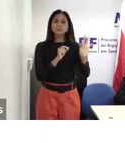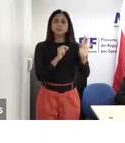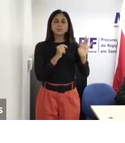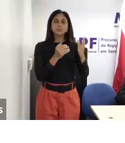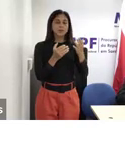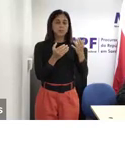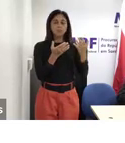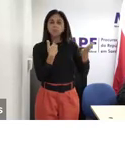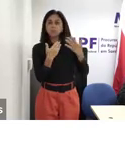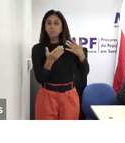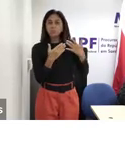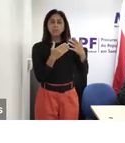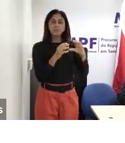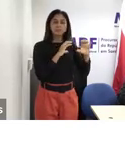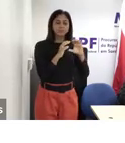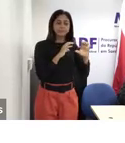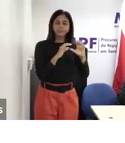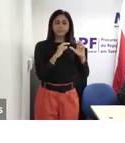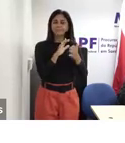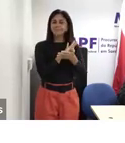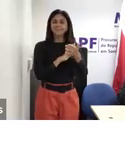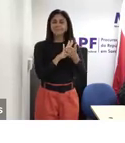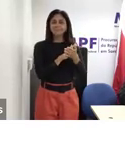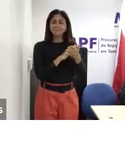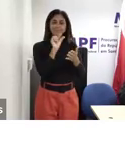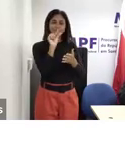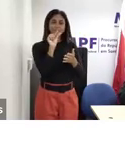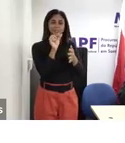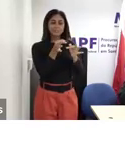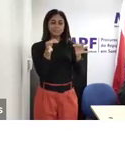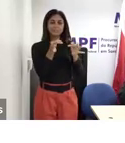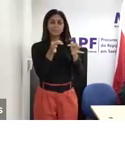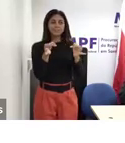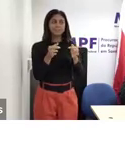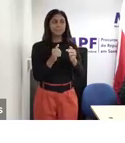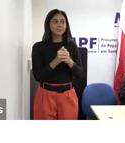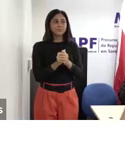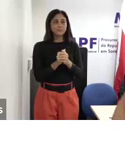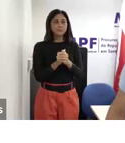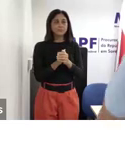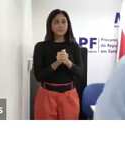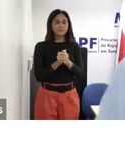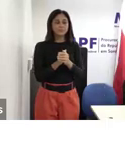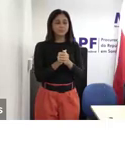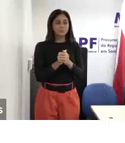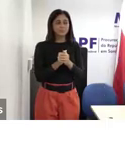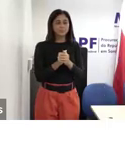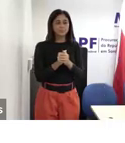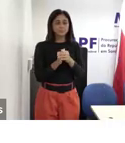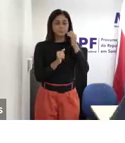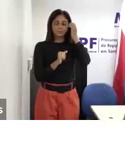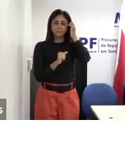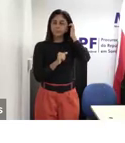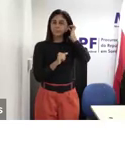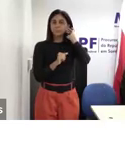sim eh gente leza sobre moderação então começou a ter essa discussão e em 2008